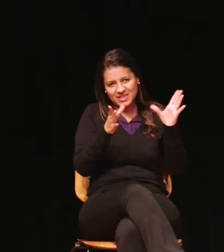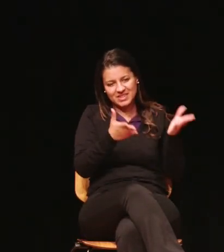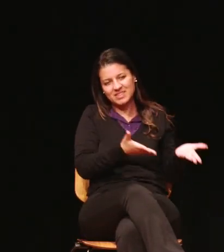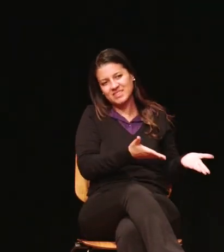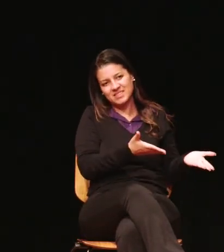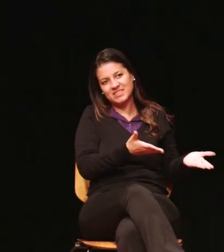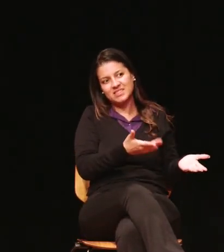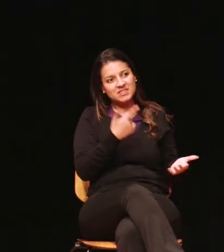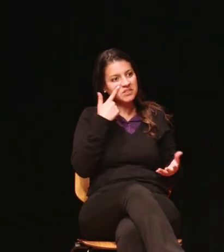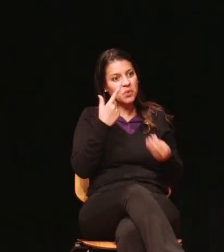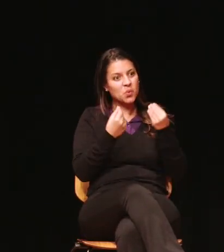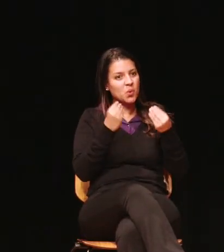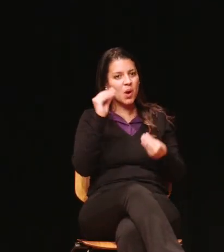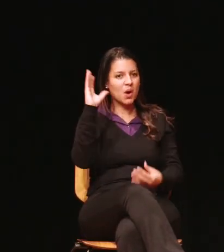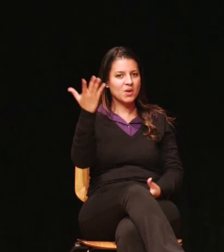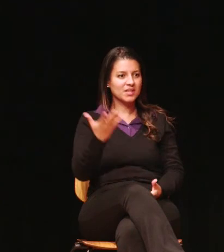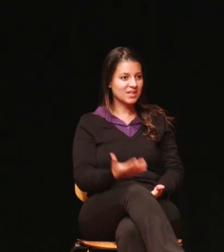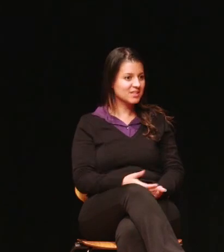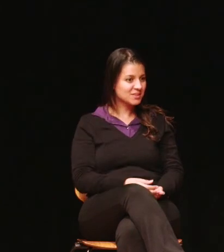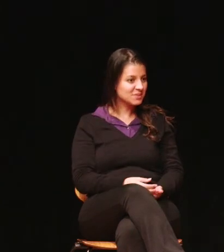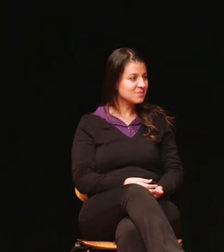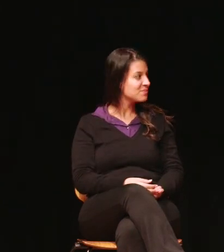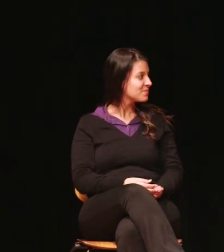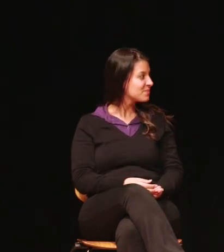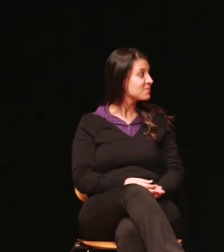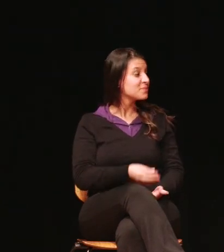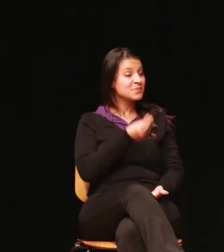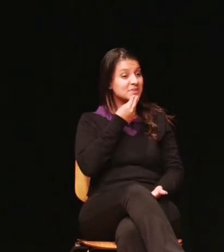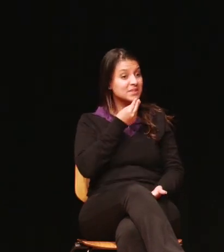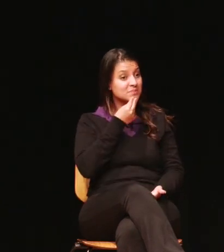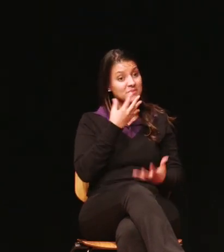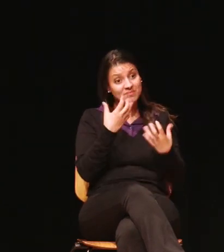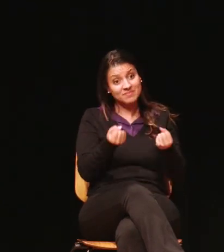pouco o que acontece. Podemos topar.